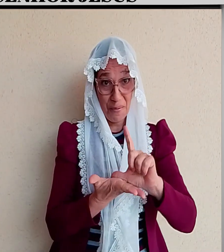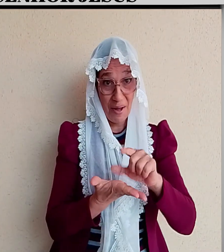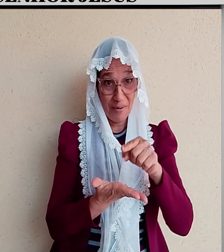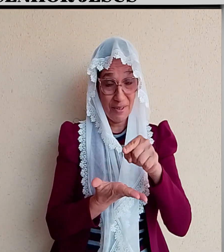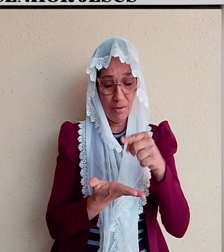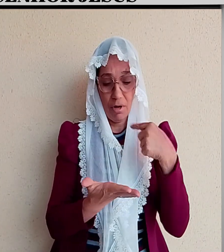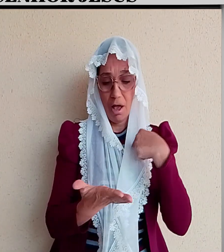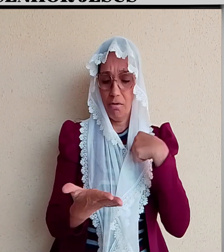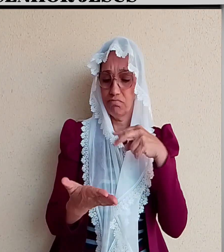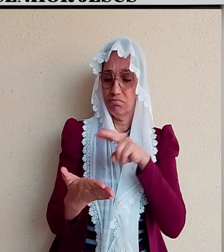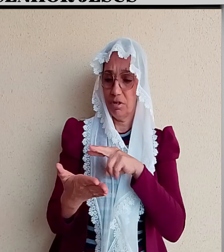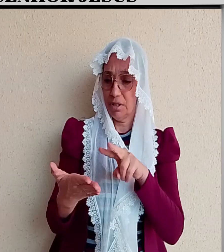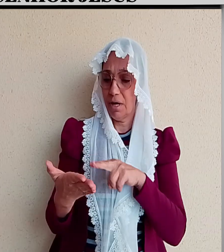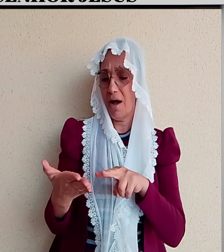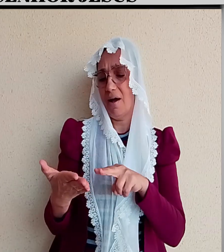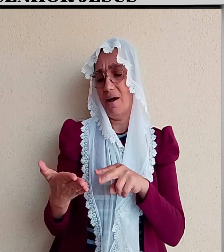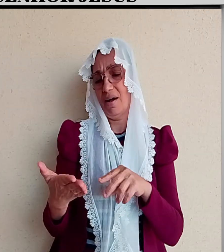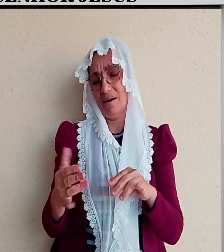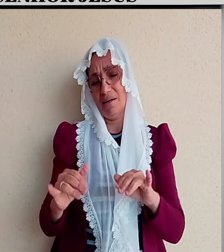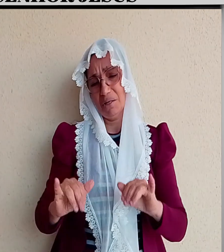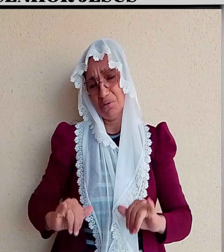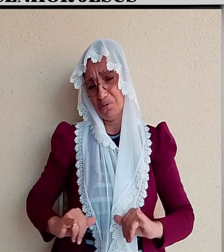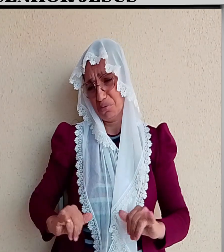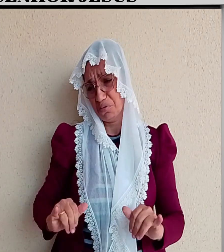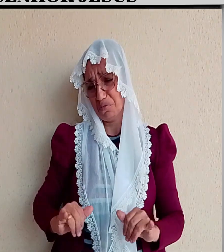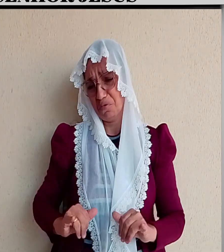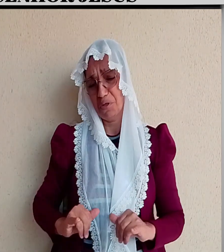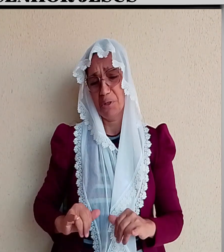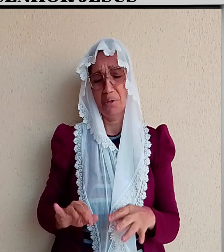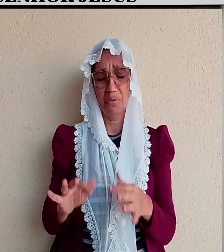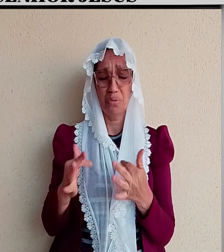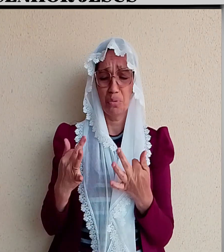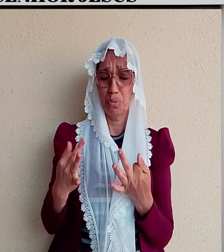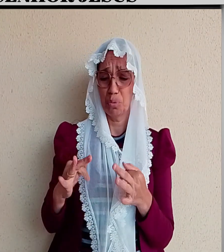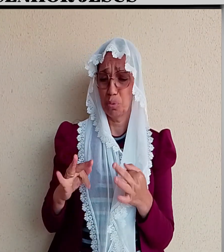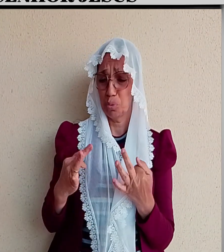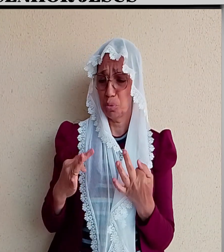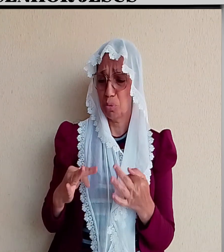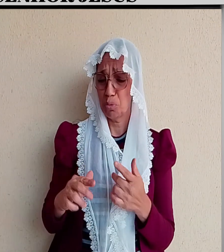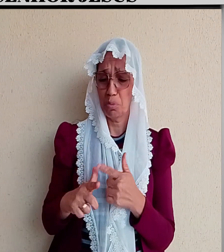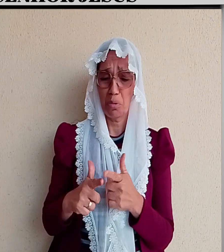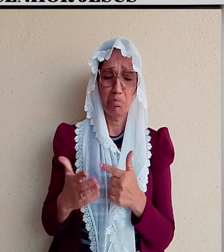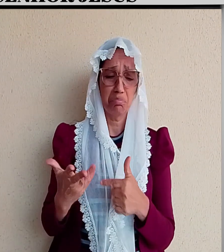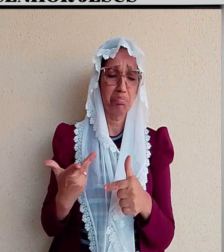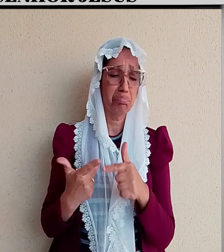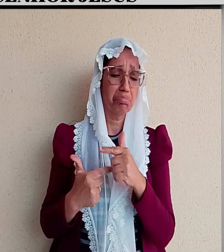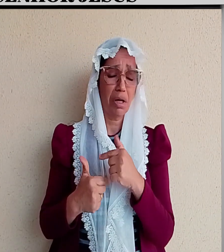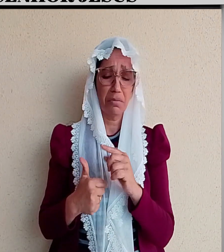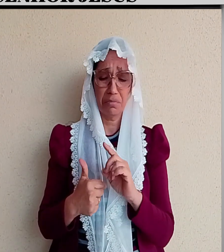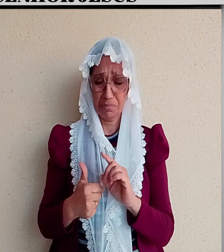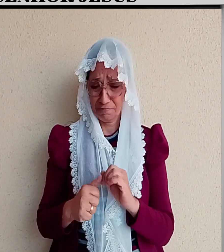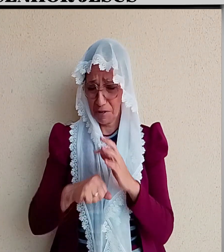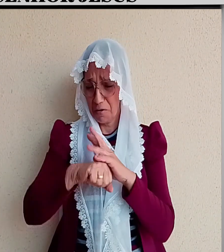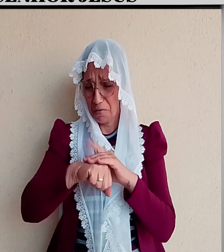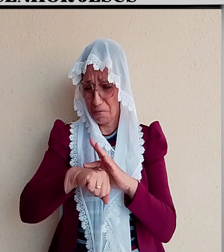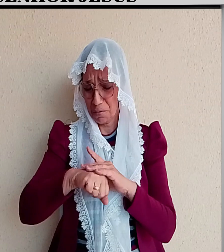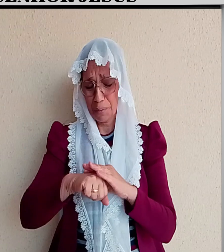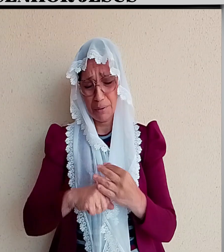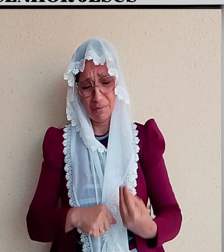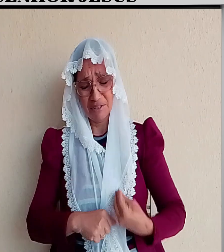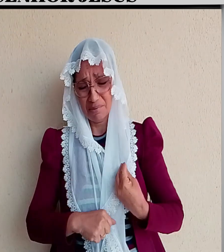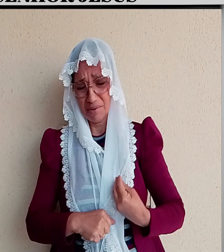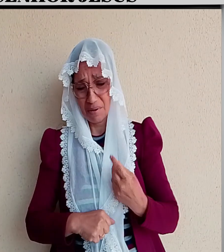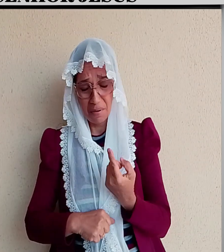foi aleijado, entrou com o corpo, aleluia, foi para a UTI, aleluia, chamada reestruturação da minha obra,